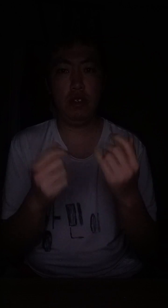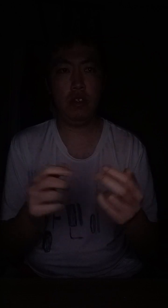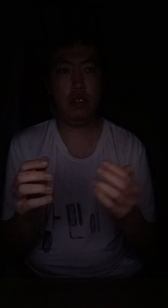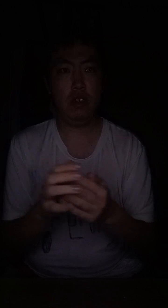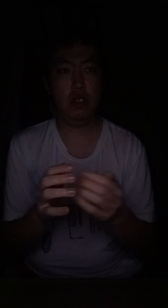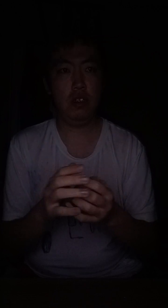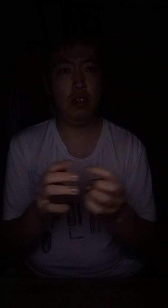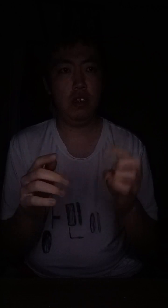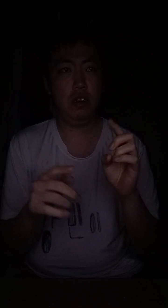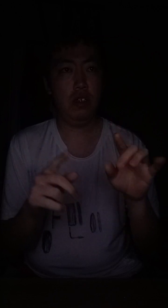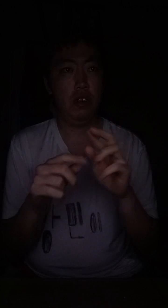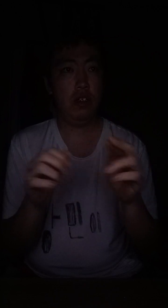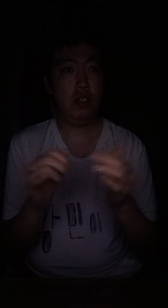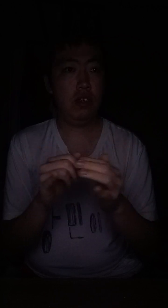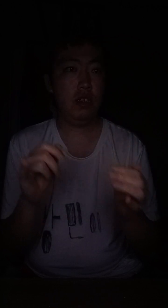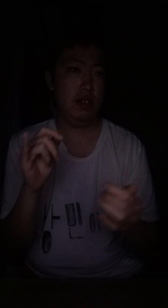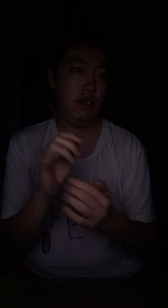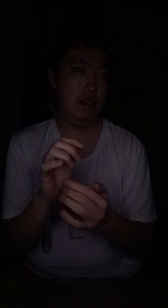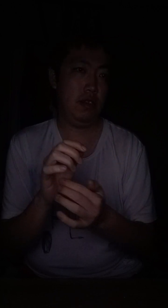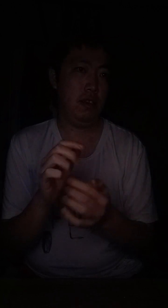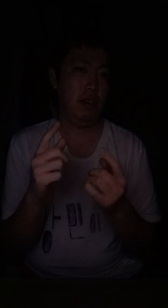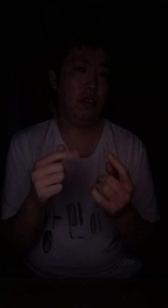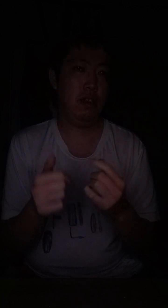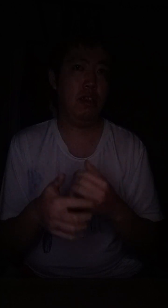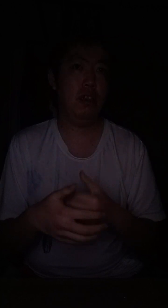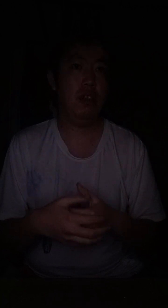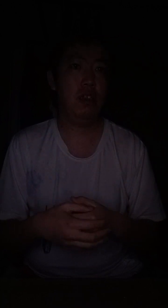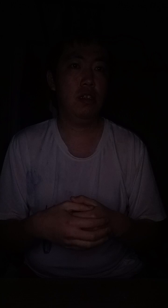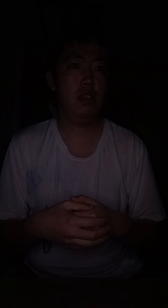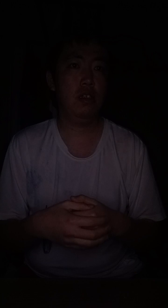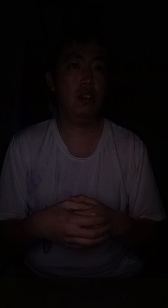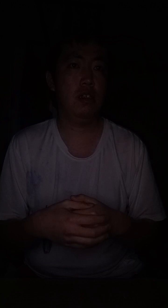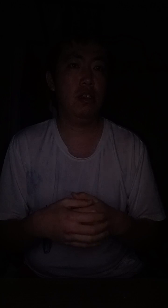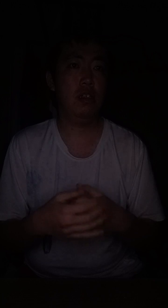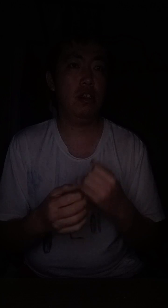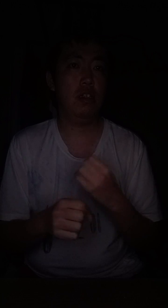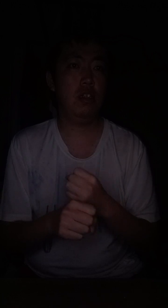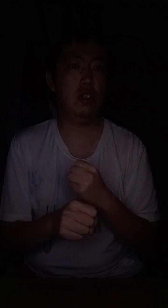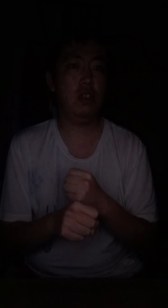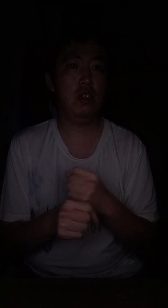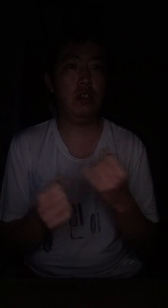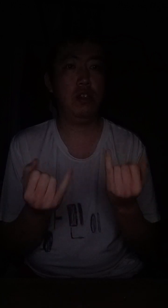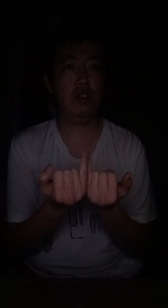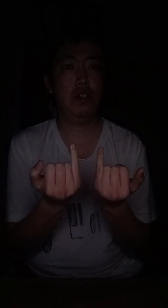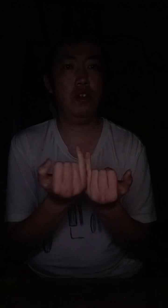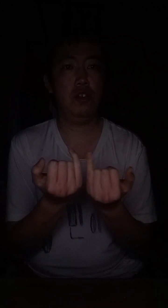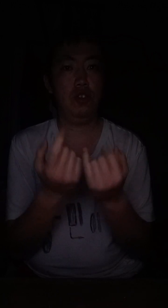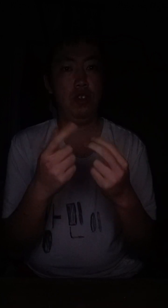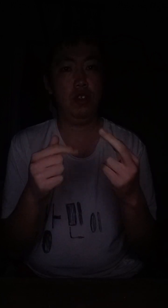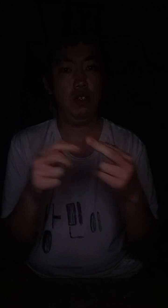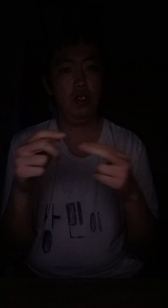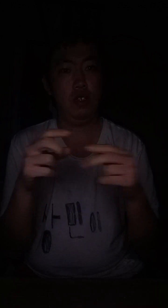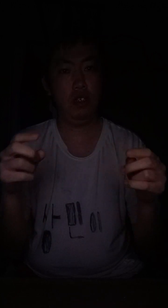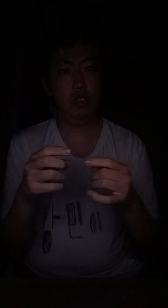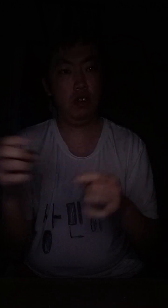소유의 화장실에만 집중됐습니다. 기존 공용 화장실을 분리 설치할 경우 정부가 인센티브를 주겠다고